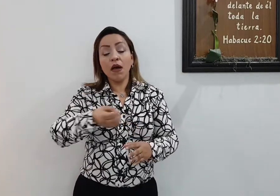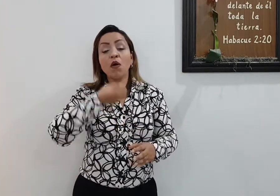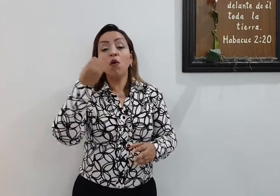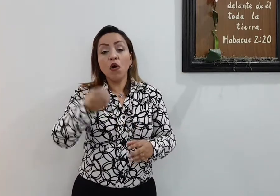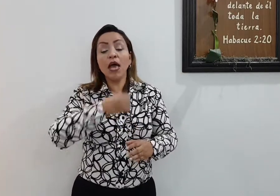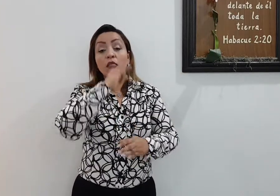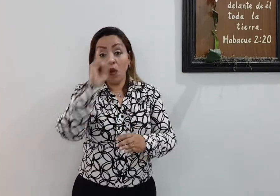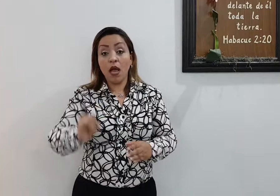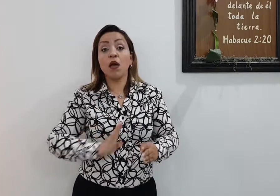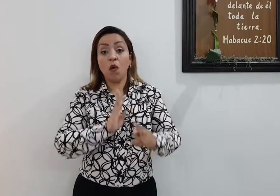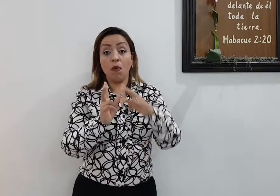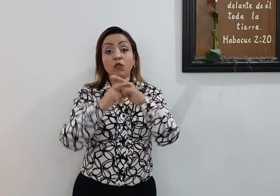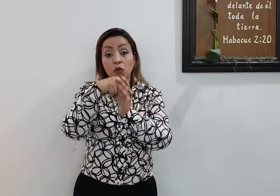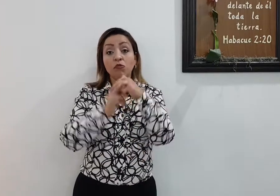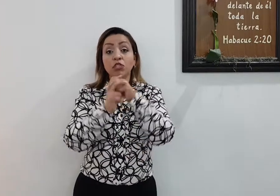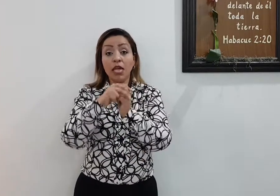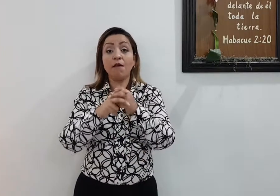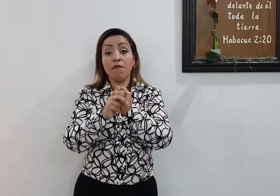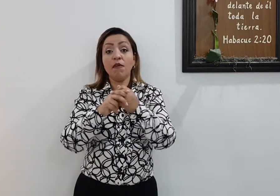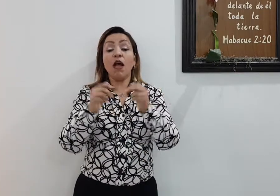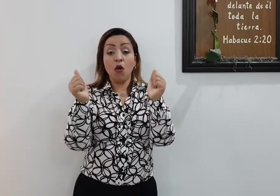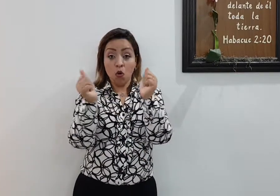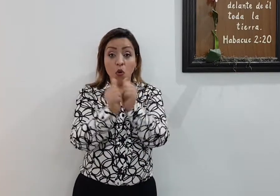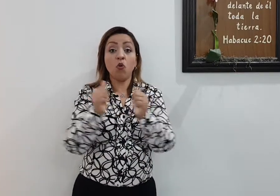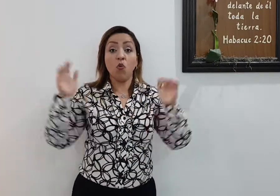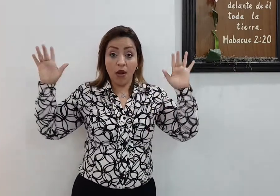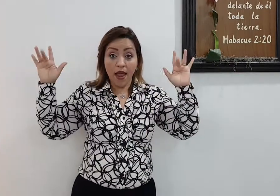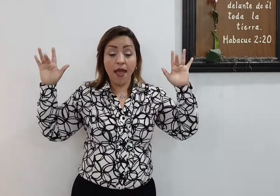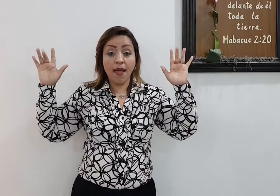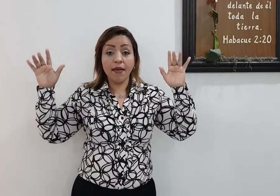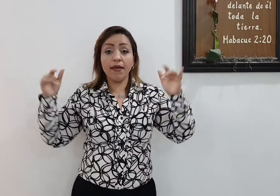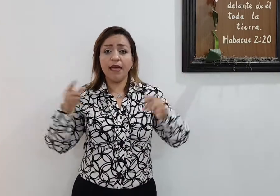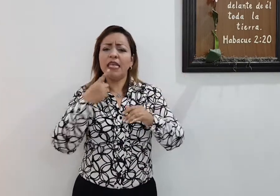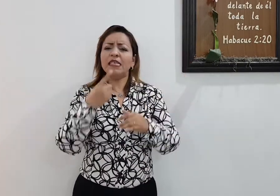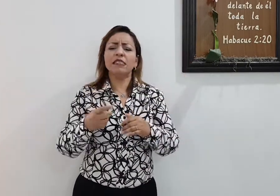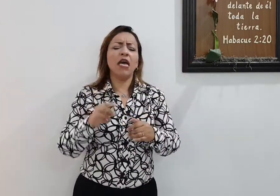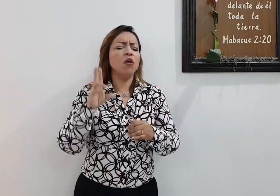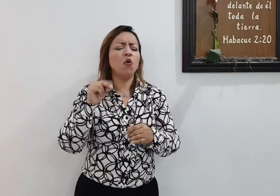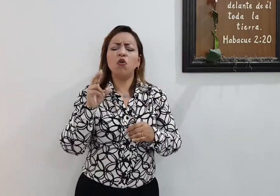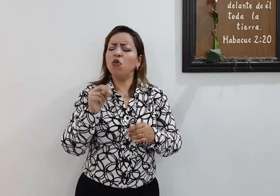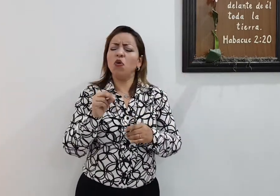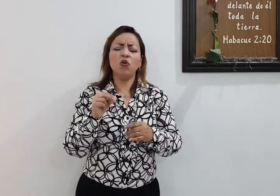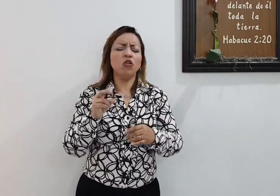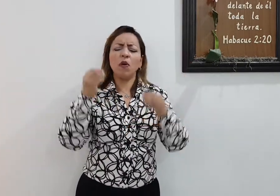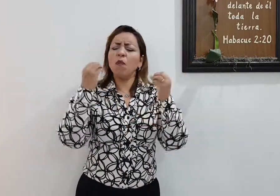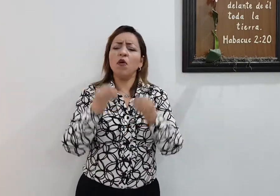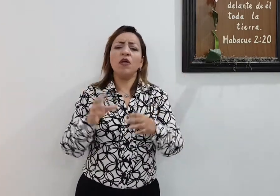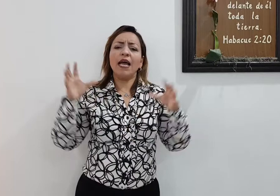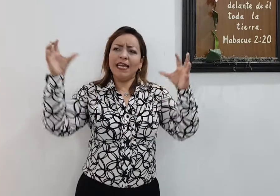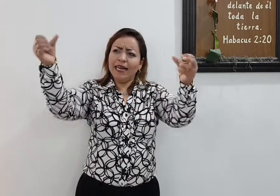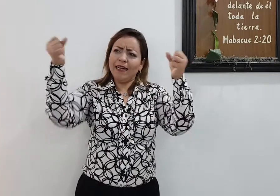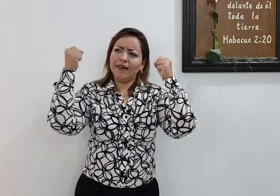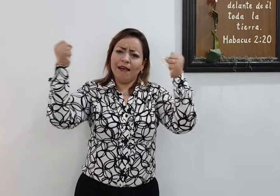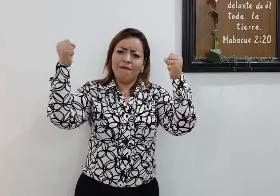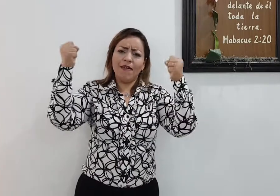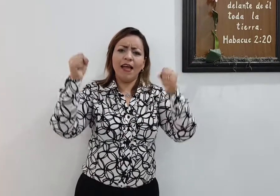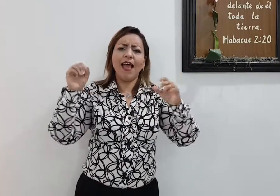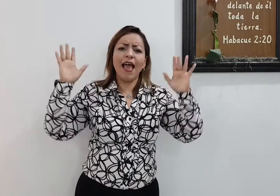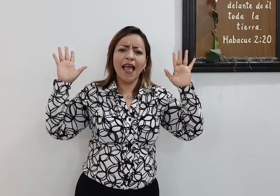Los ejemplos entre Génesis y Apocalipsis son innumerables. Encontramos a Jacob luchando con el ángel de Dios, clamando: no te